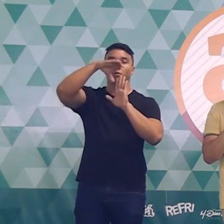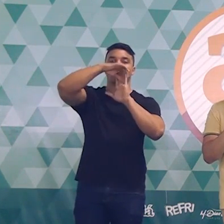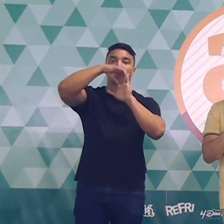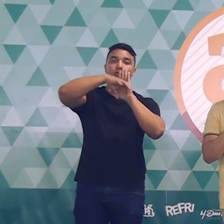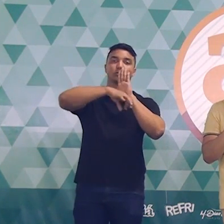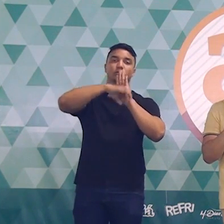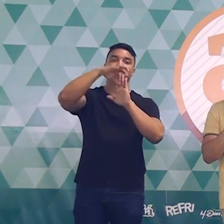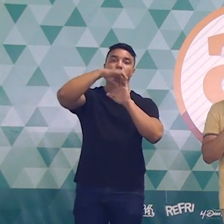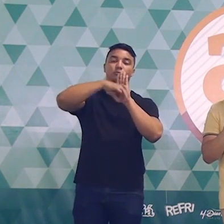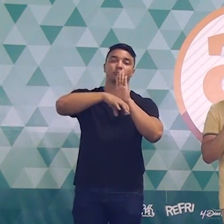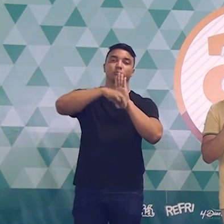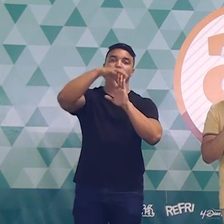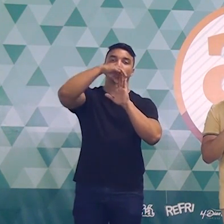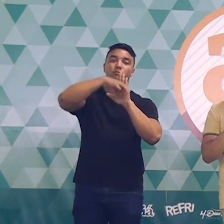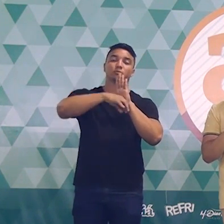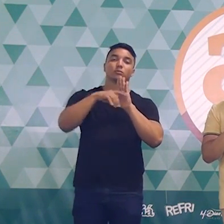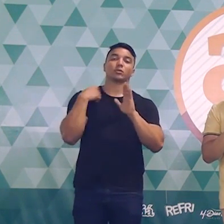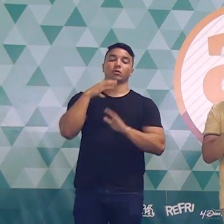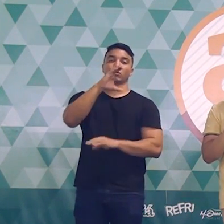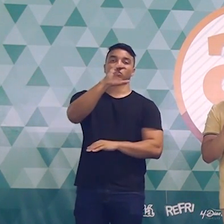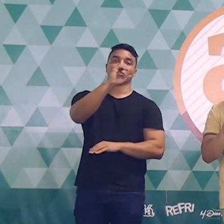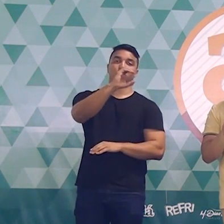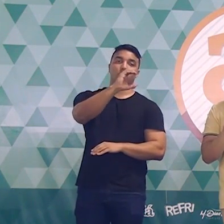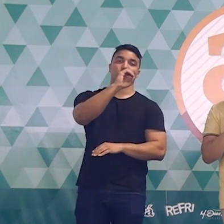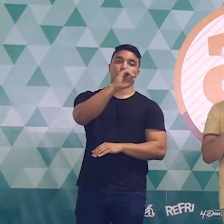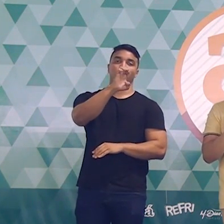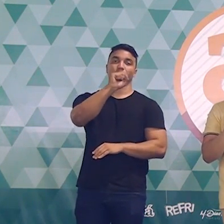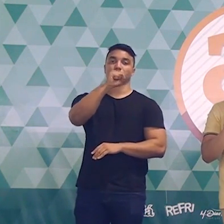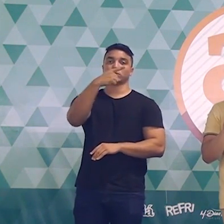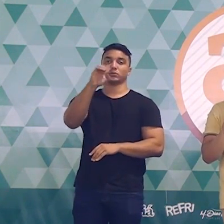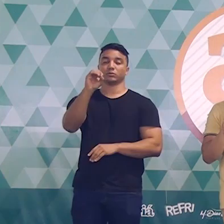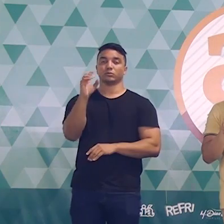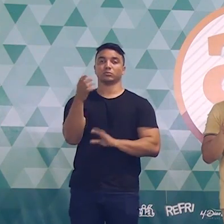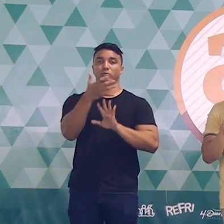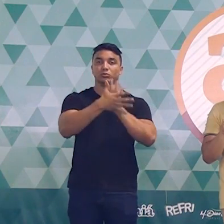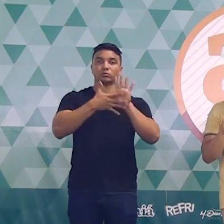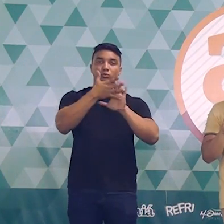uma série de conectores que você pode usar na redação.